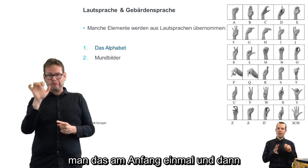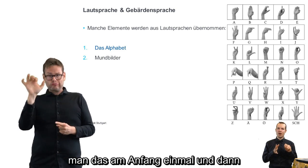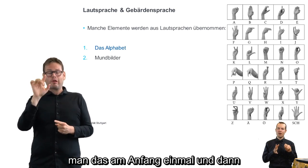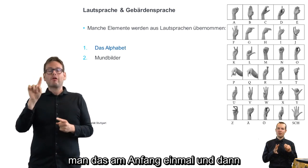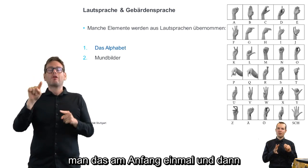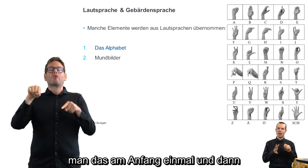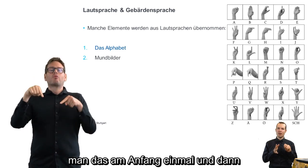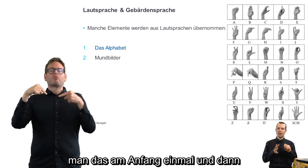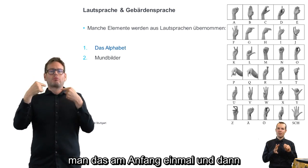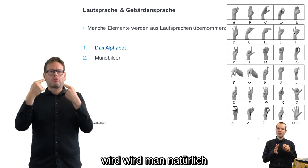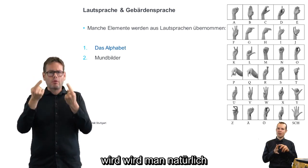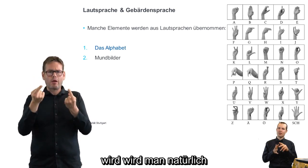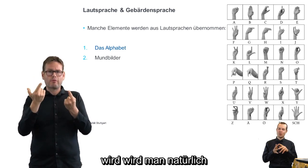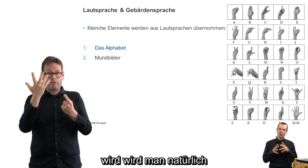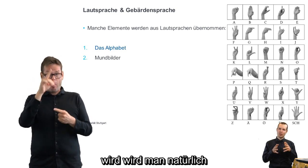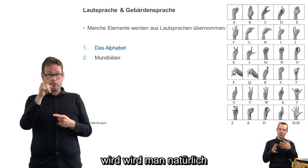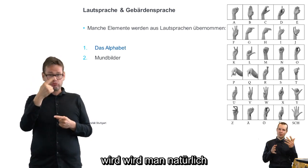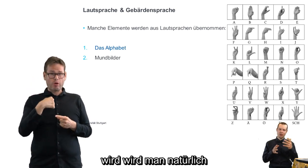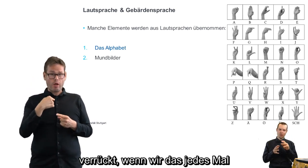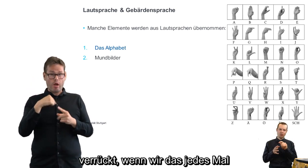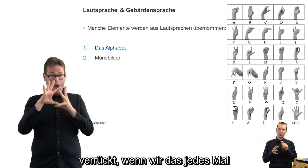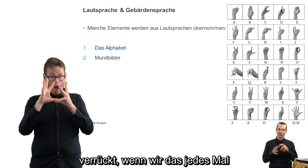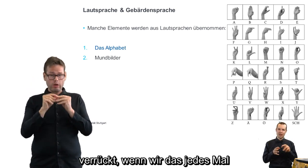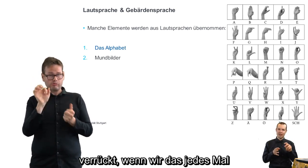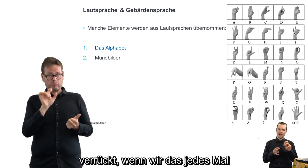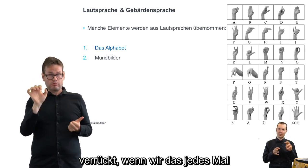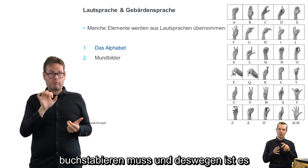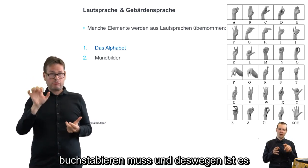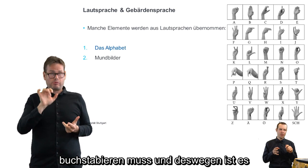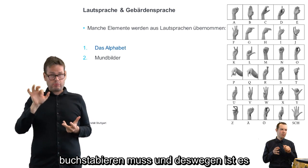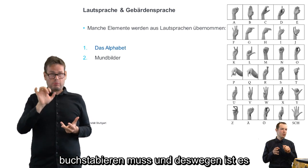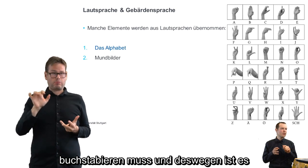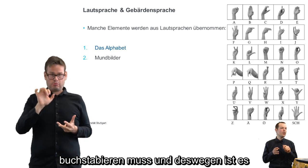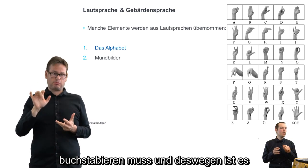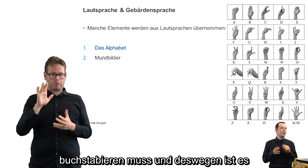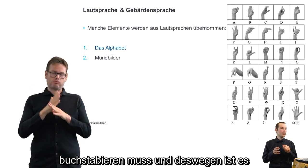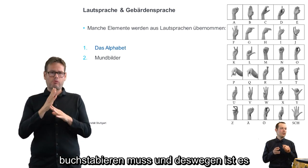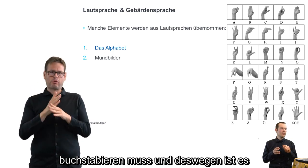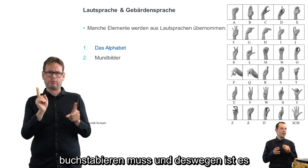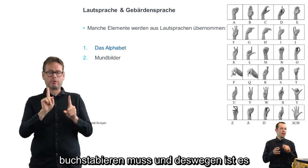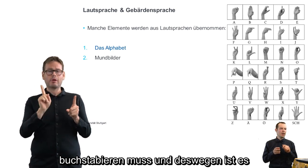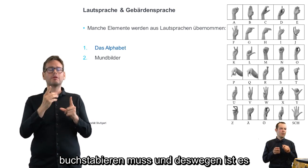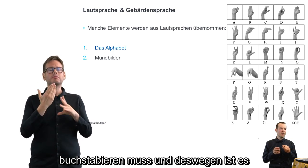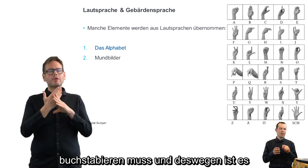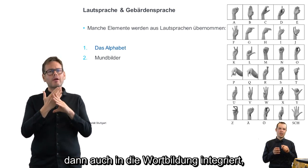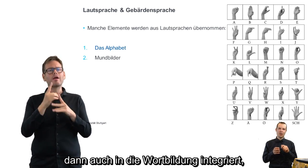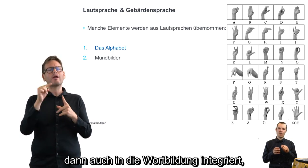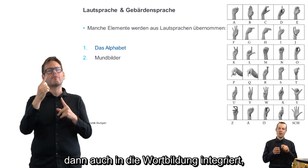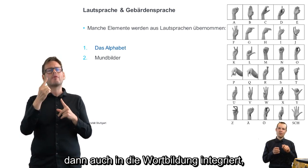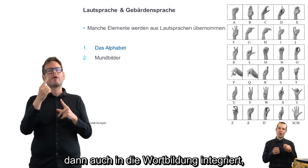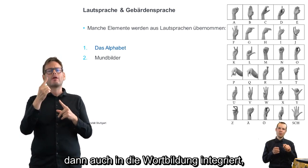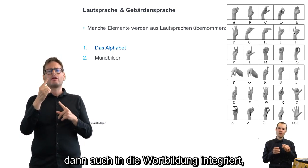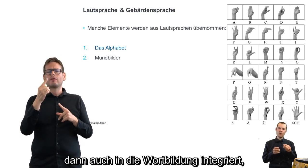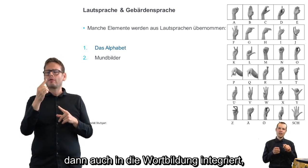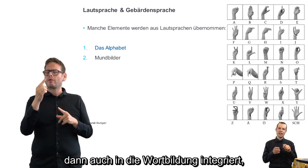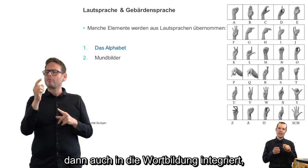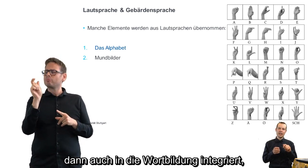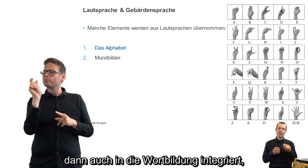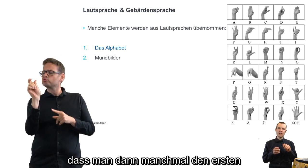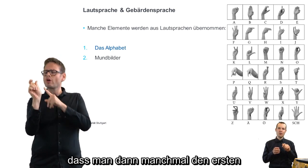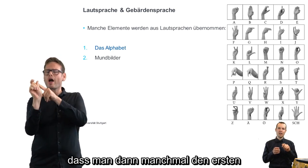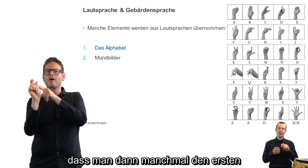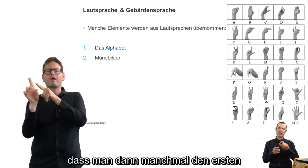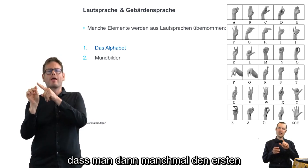Anfang einmal und dann wird das natürlich verrückt, wenn man das jedes Mal buchstabieren muss und deswegen ist das dann auch in die Wortbildung